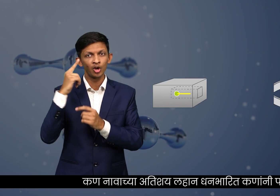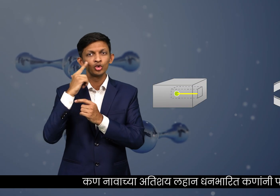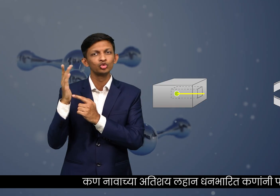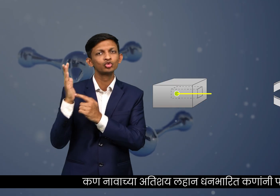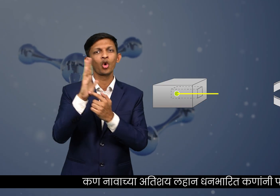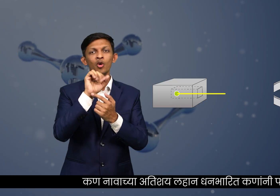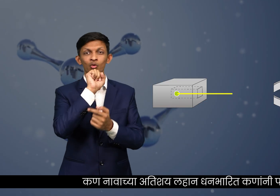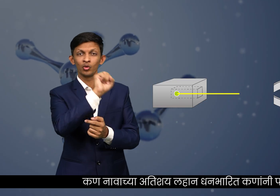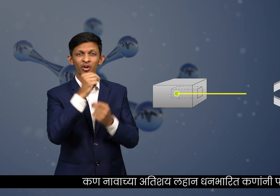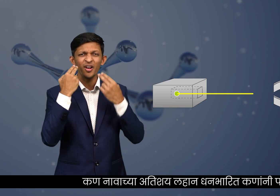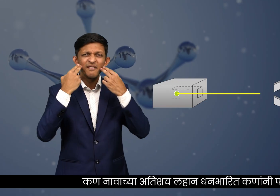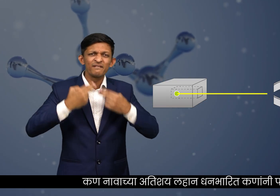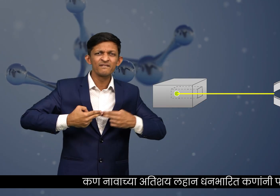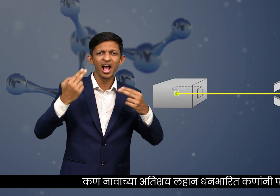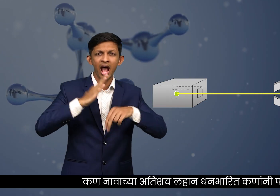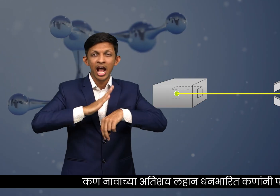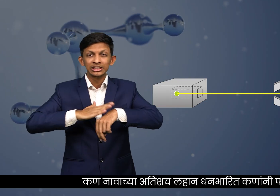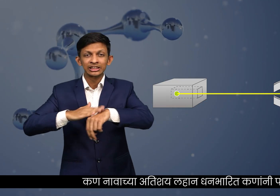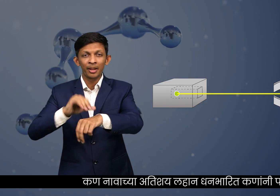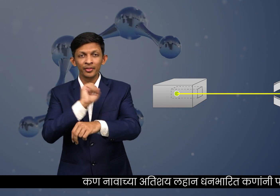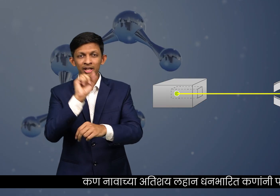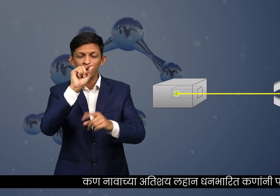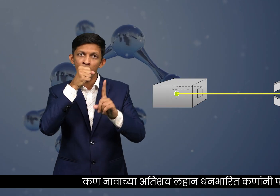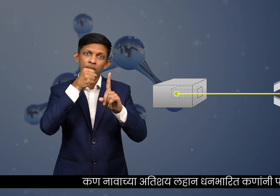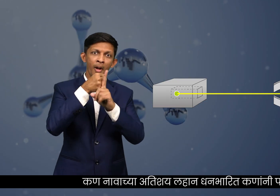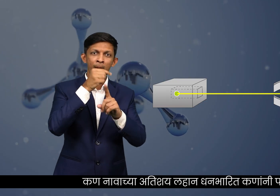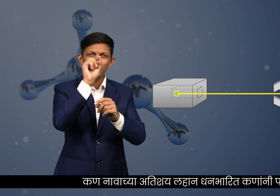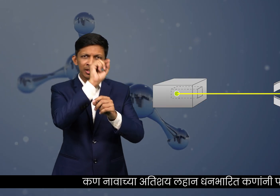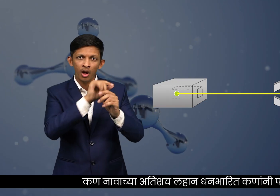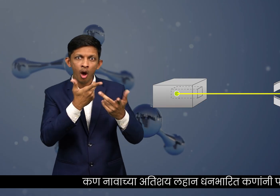कण नावाच्या अतिशय लहान धनभारती कणांची पाताळ